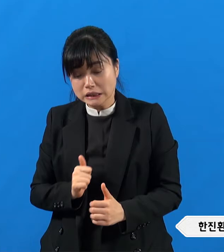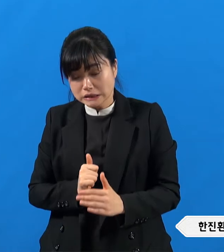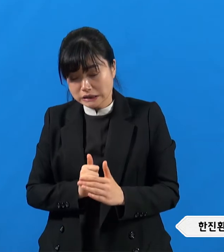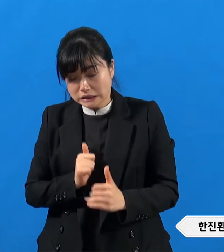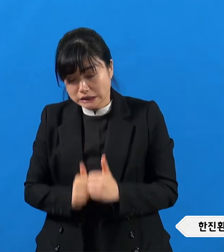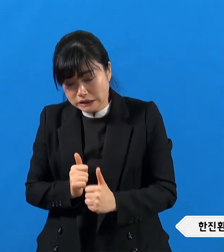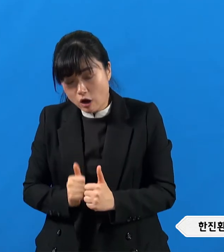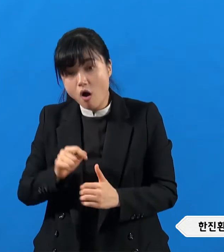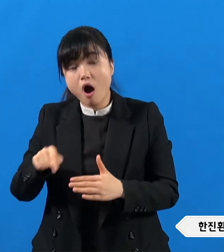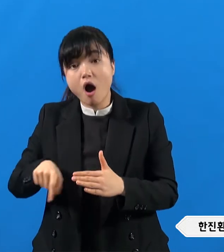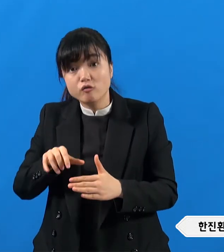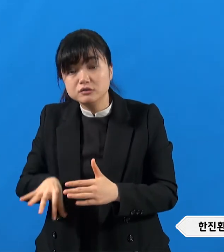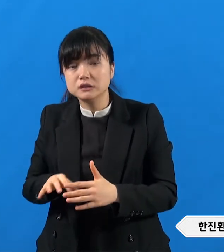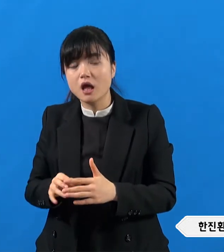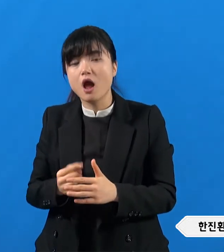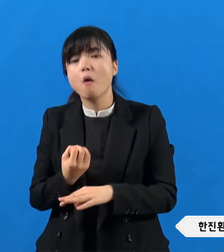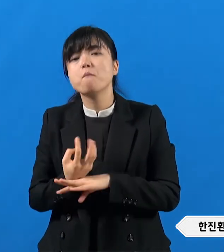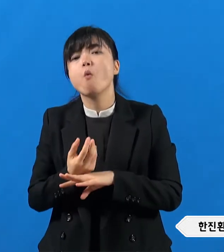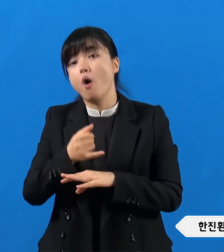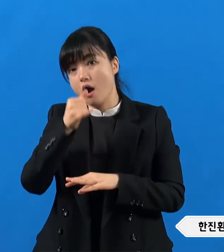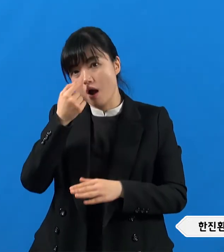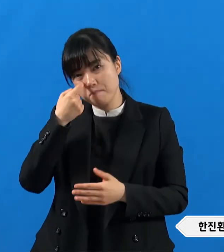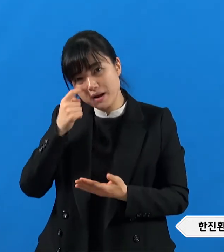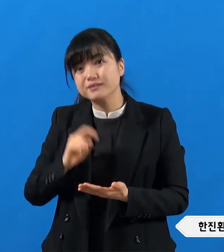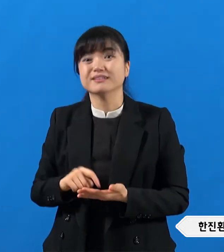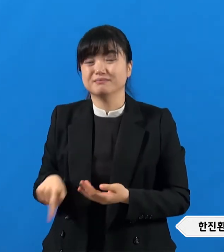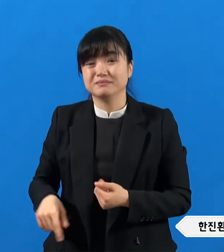가운데 보화가 있었습니다.